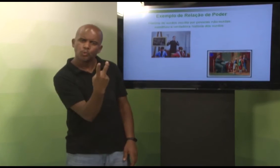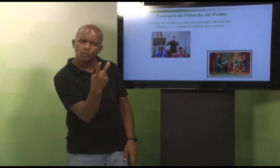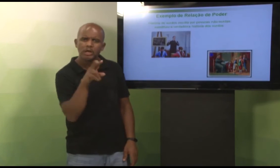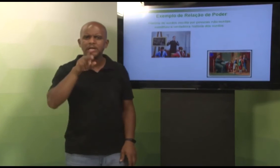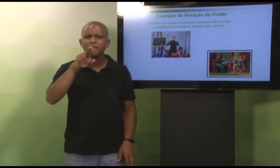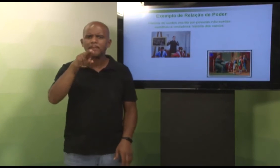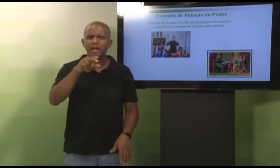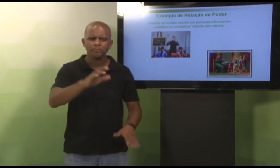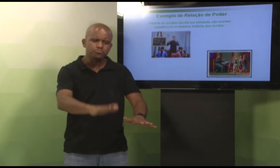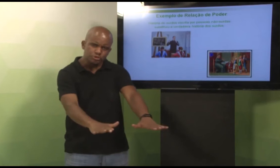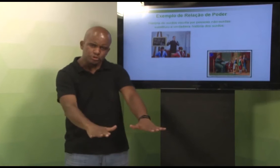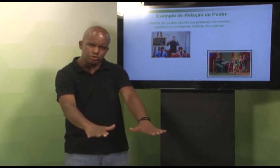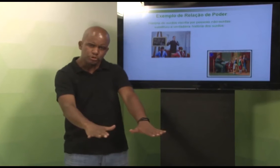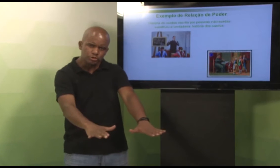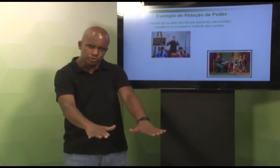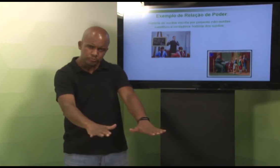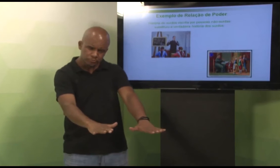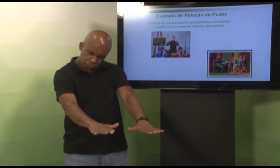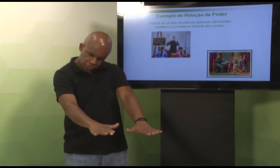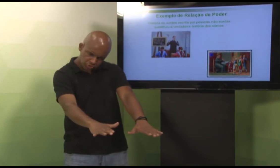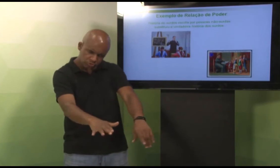Ele viu duas crianças